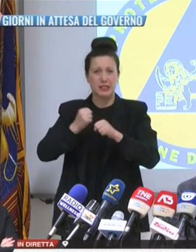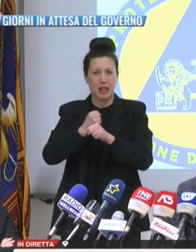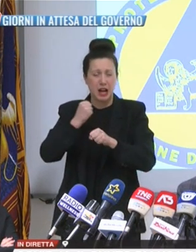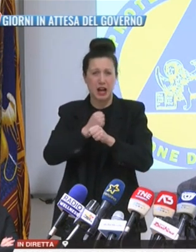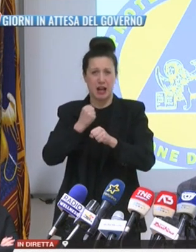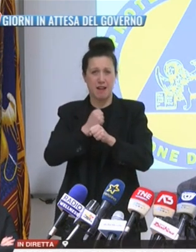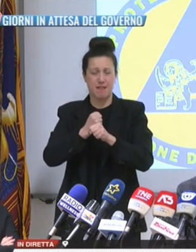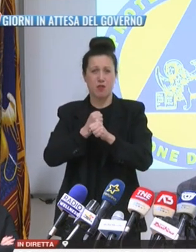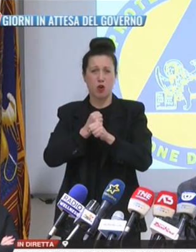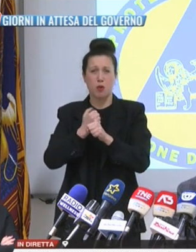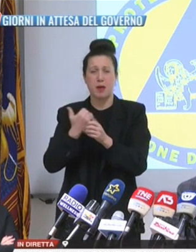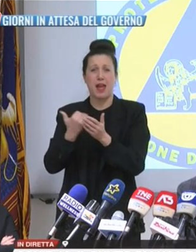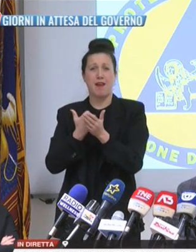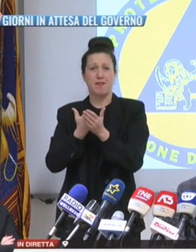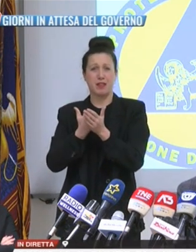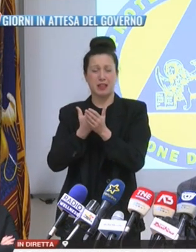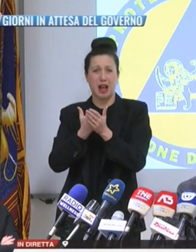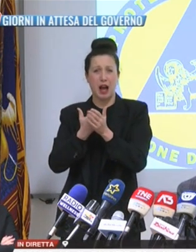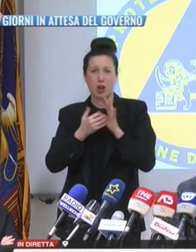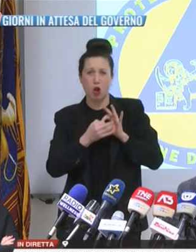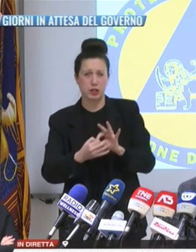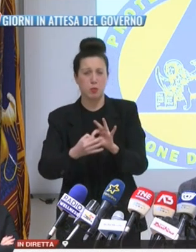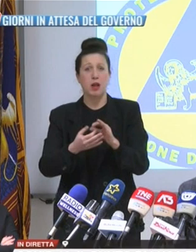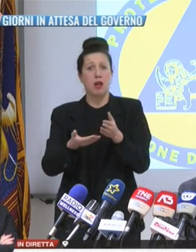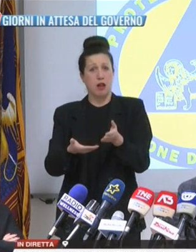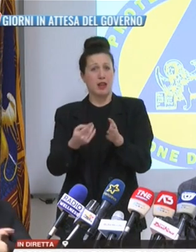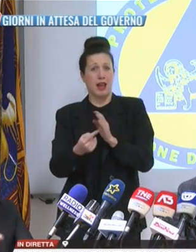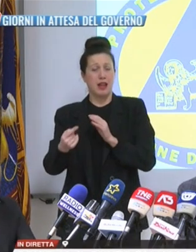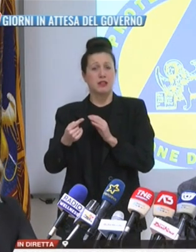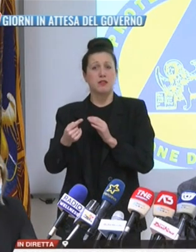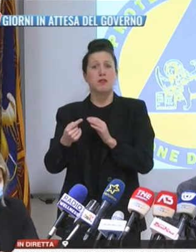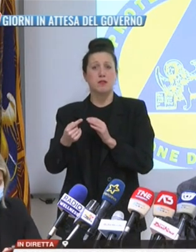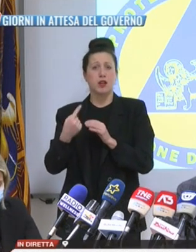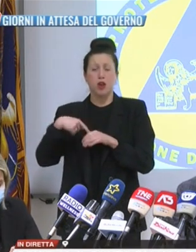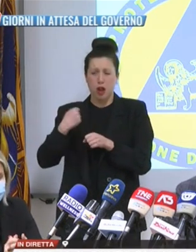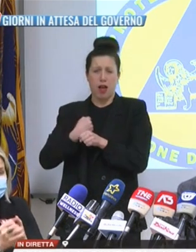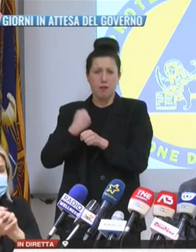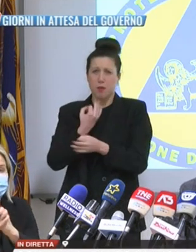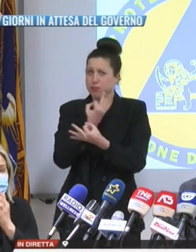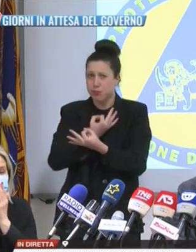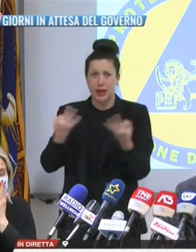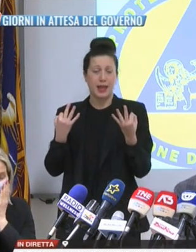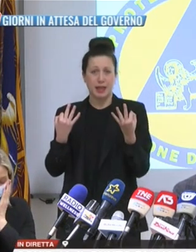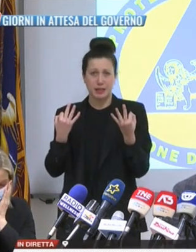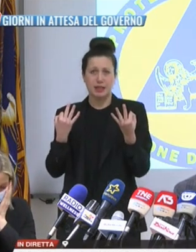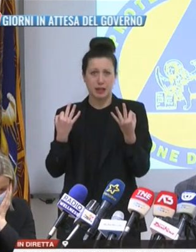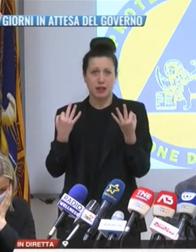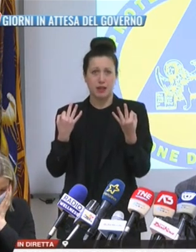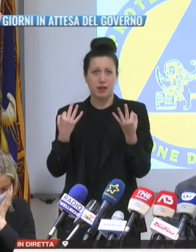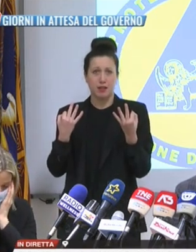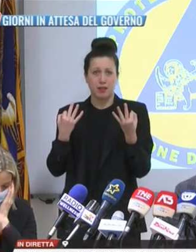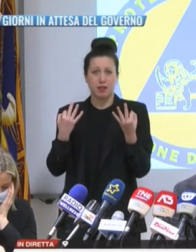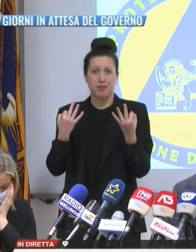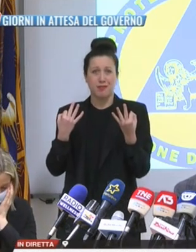lavoro, perché va riconosciuto. Cioè noi oggi siamo, per assurdo, lo dico sempre a quelli che dicevano che andava tutto